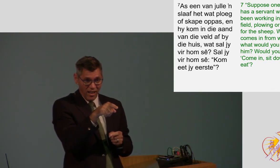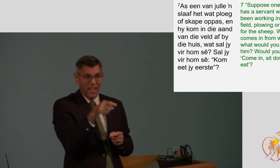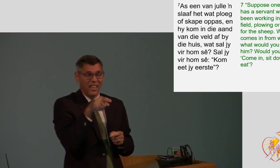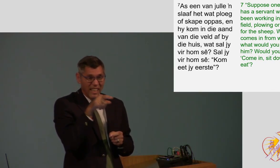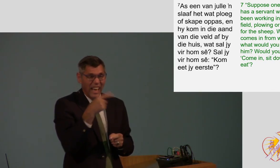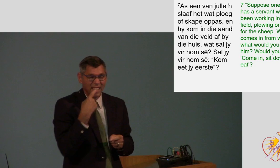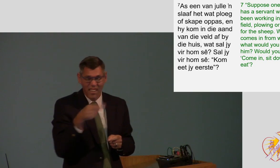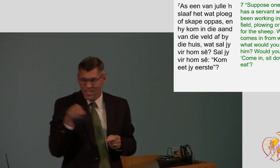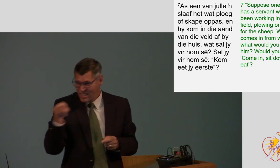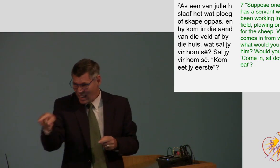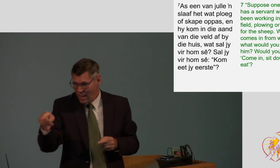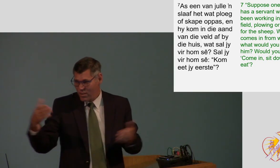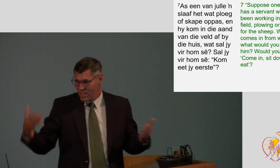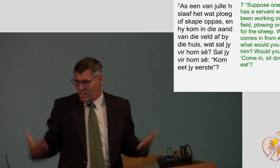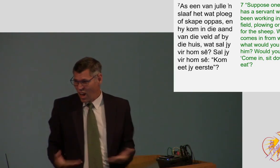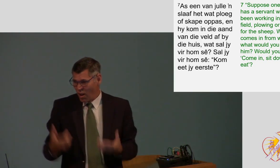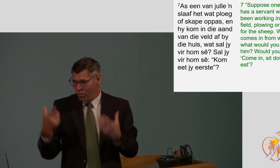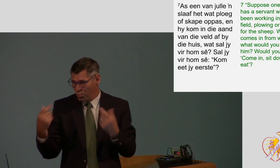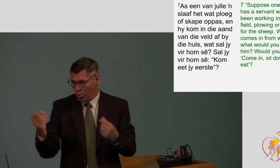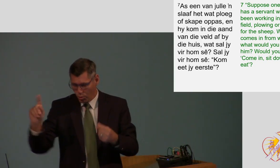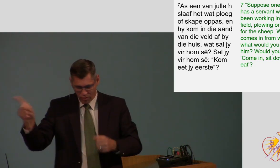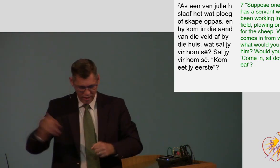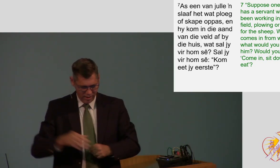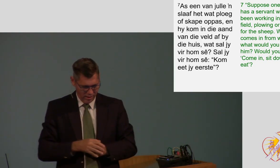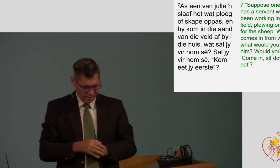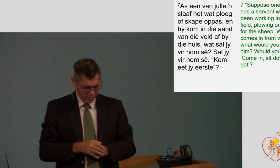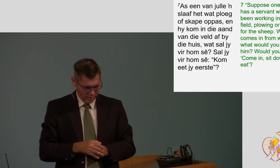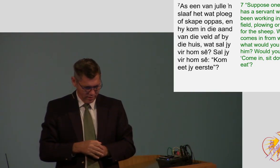jy sal sê vir slaaf om te doen wat?